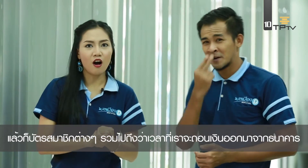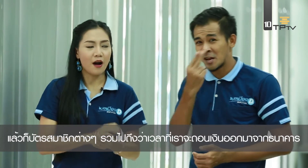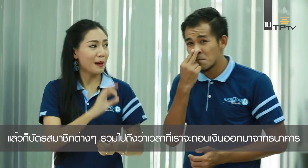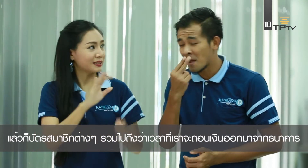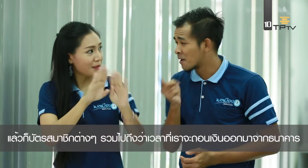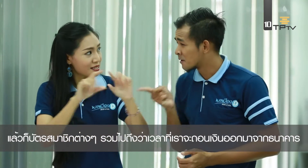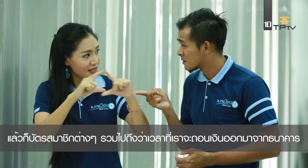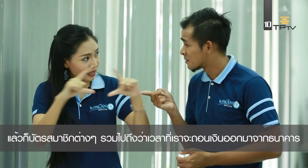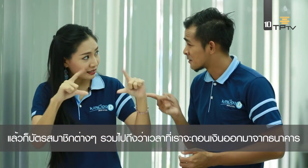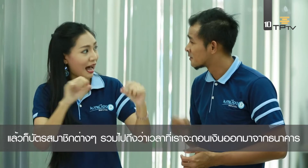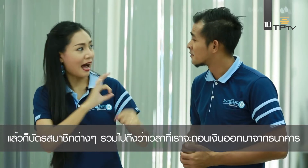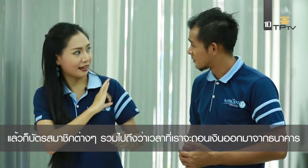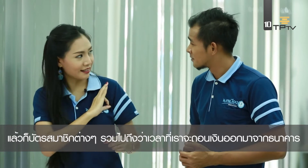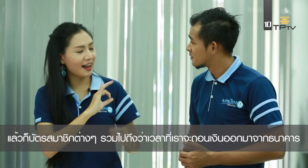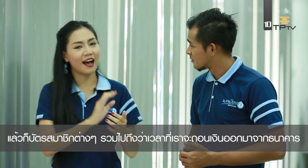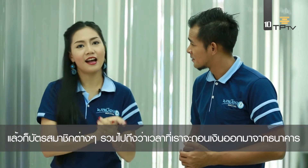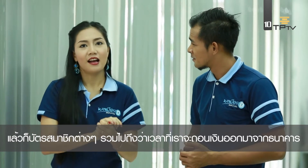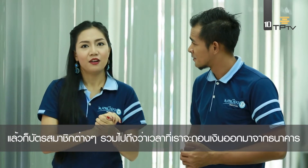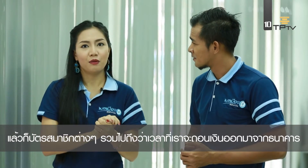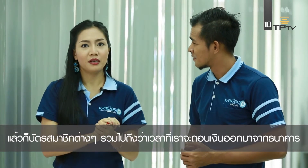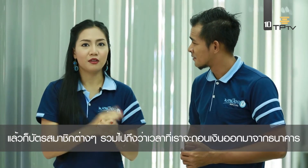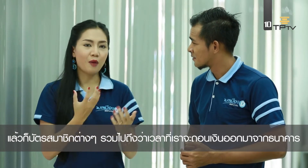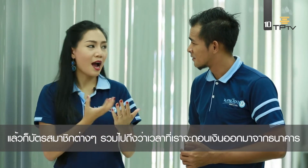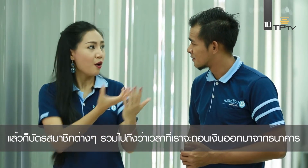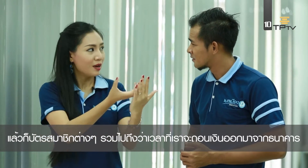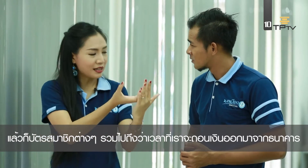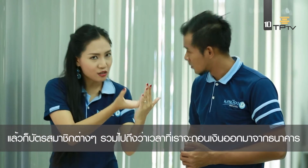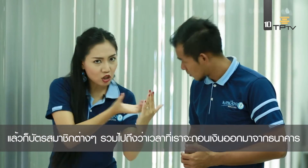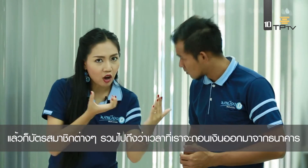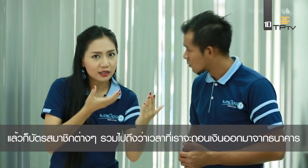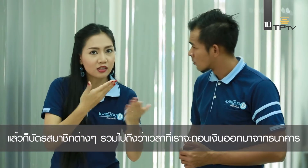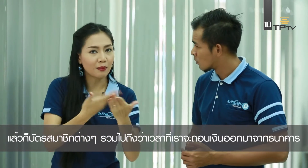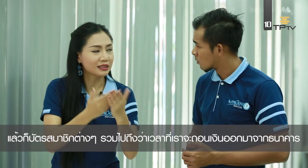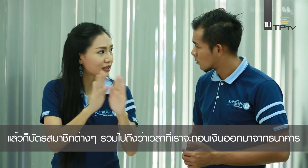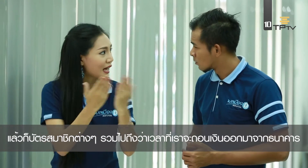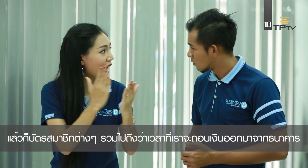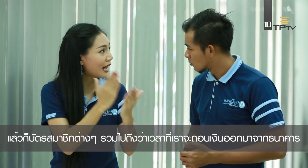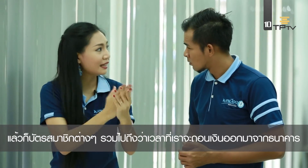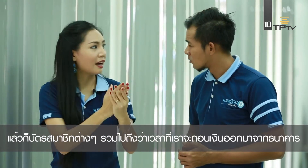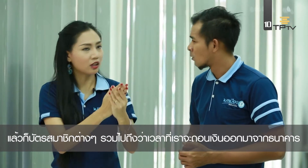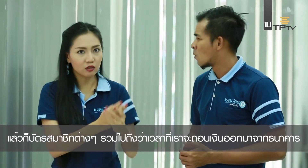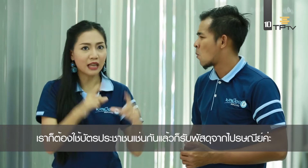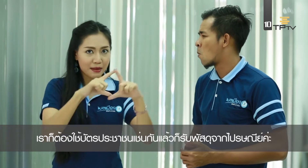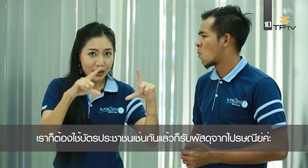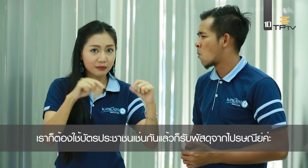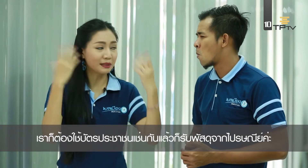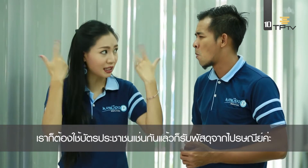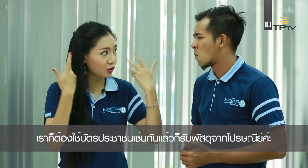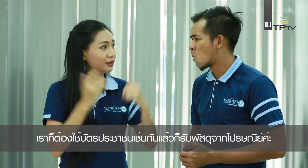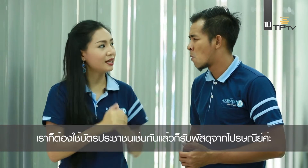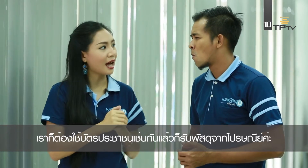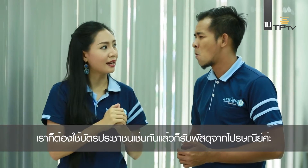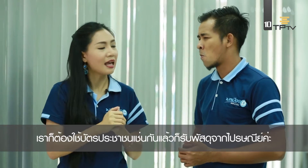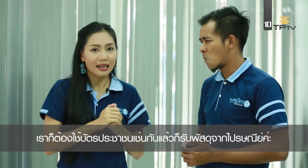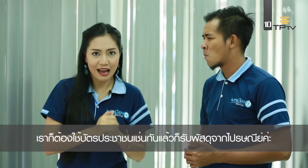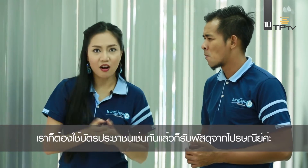แล้วก็บัตรสมาชิกต่างๆนะคะรวมไปถึงว่าเวลาที่เราจะถอนเงินออกมาจากธนาคารเนี่ยก็ต้องใช้บัตรประชา